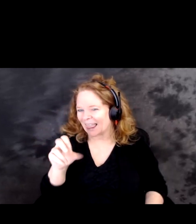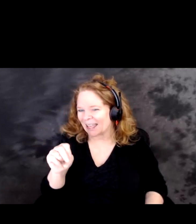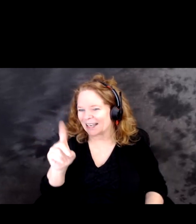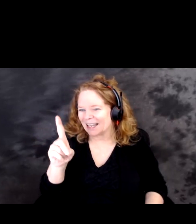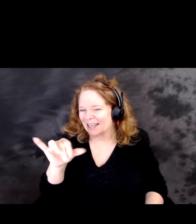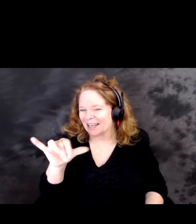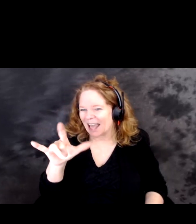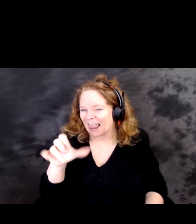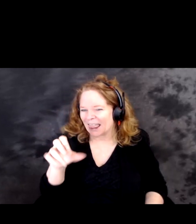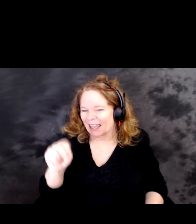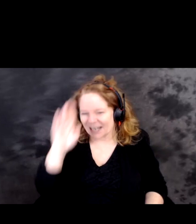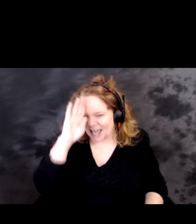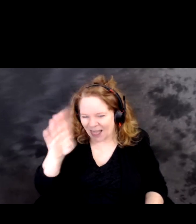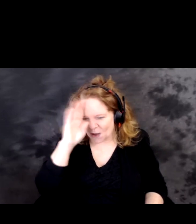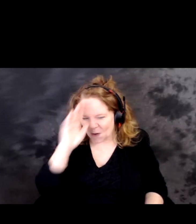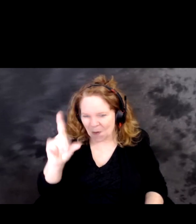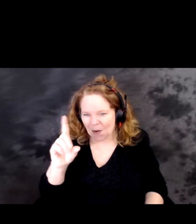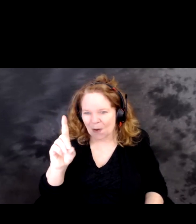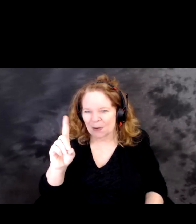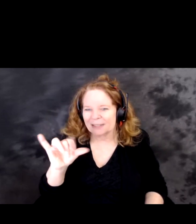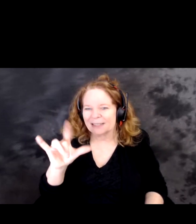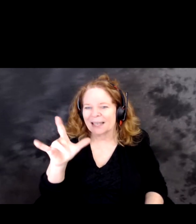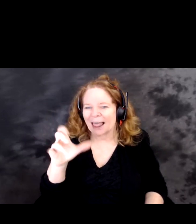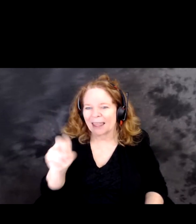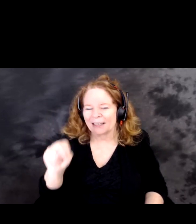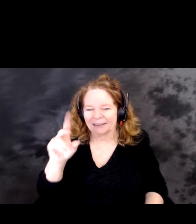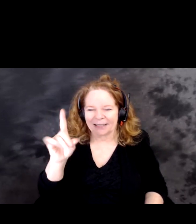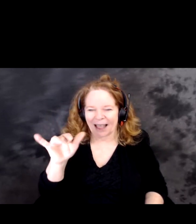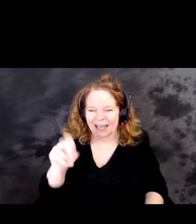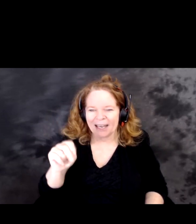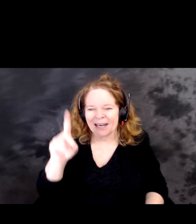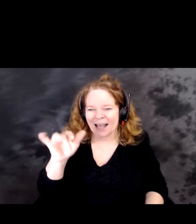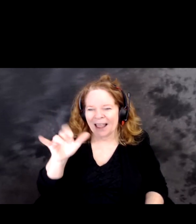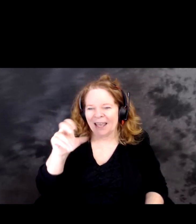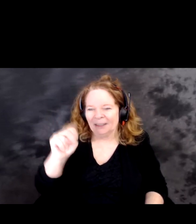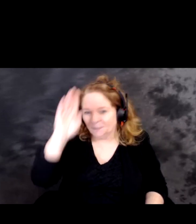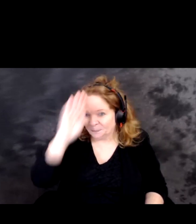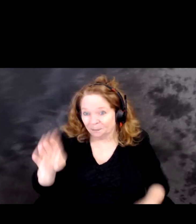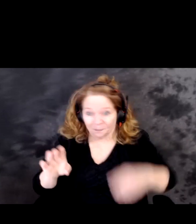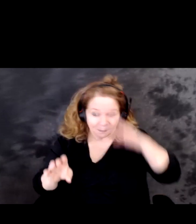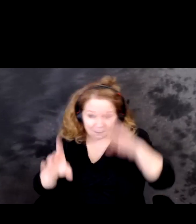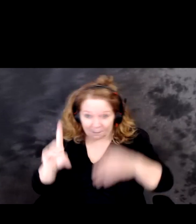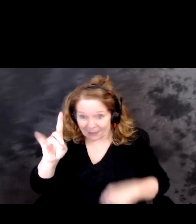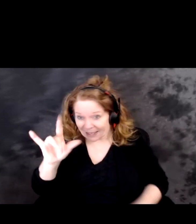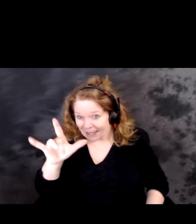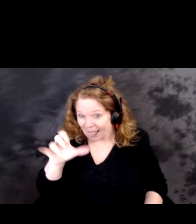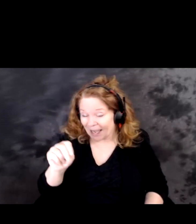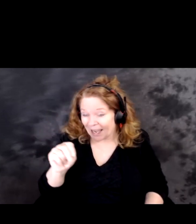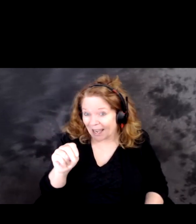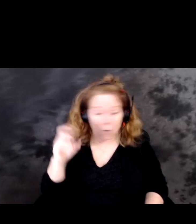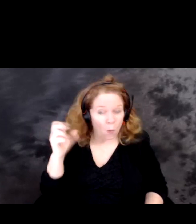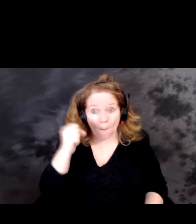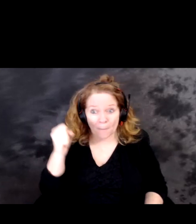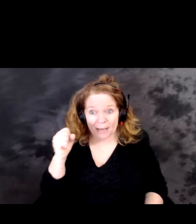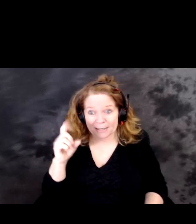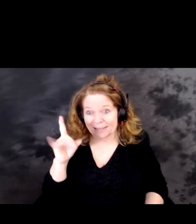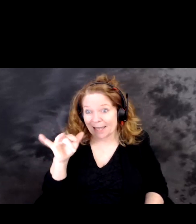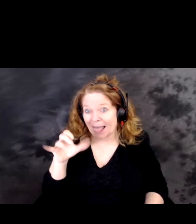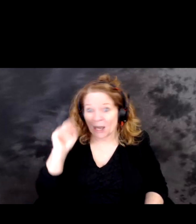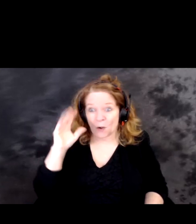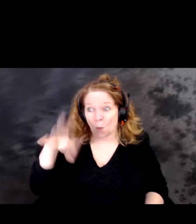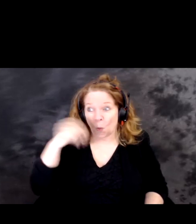Dylan. Dylan, Dylan. Hola, hola, hola, Dylan. Hola, hola, hola, Dylan.